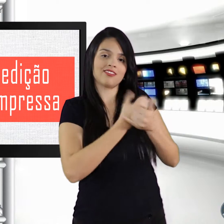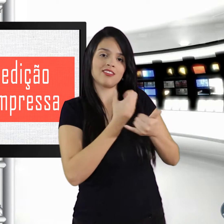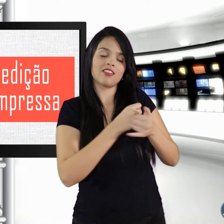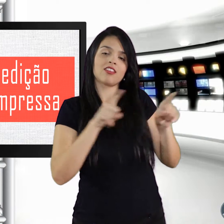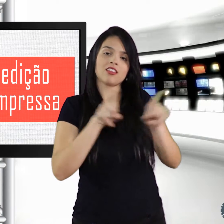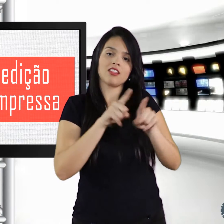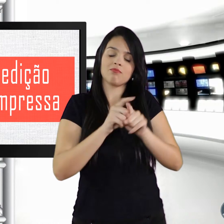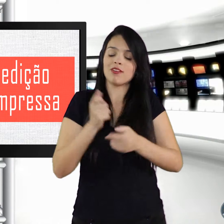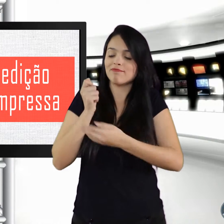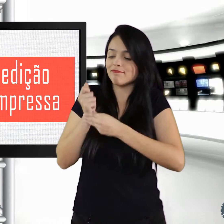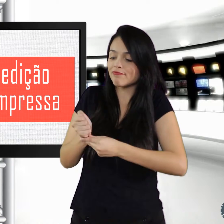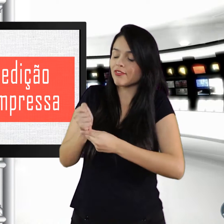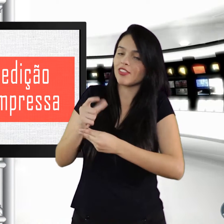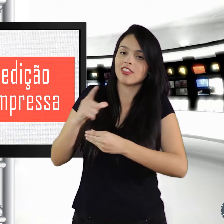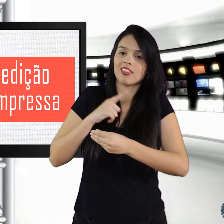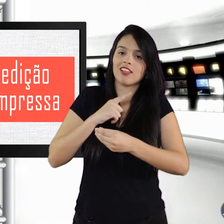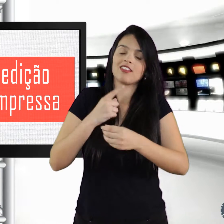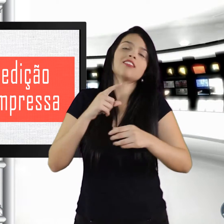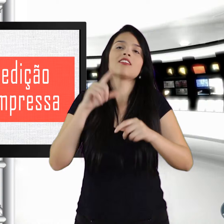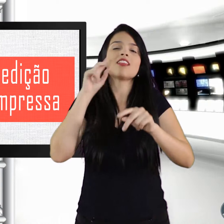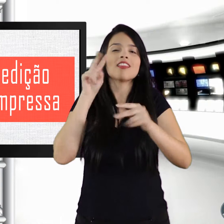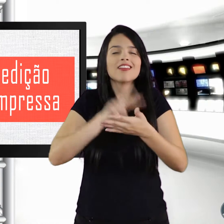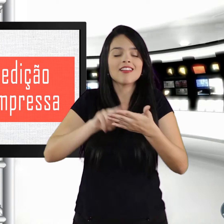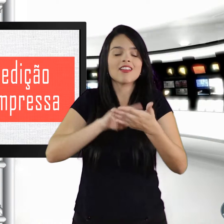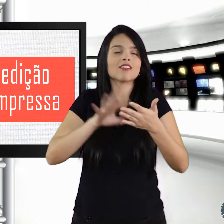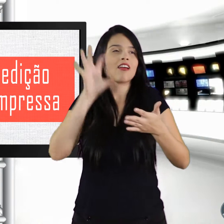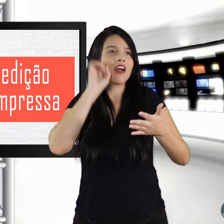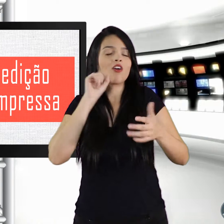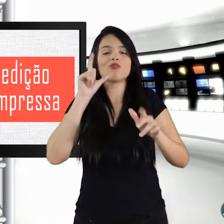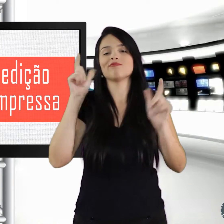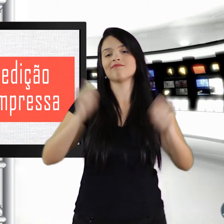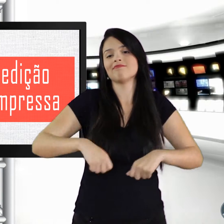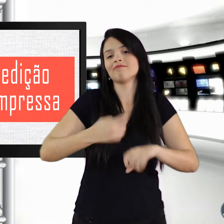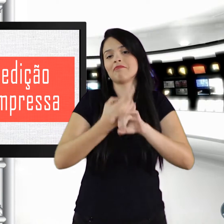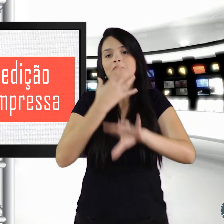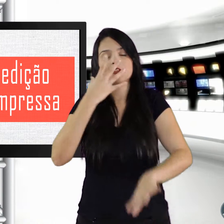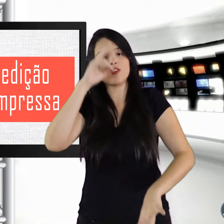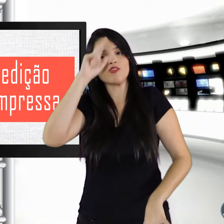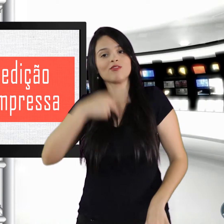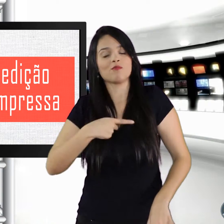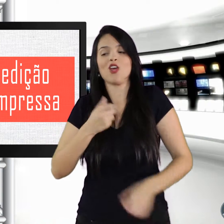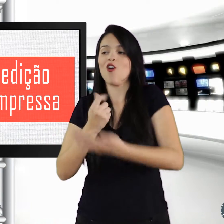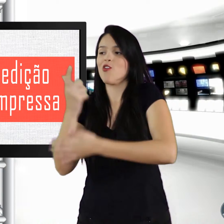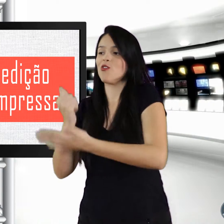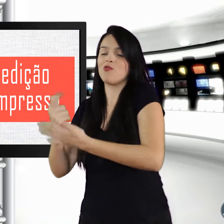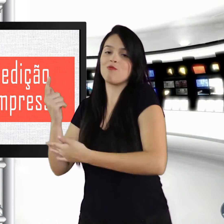de barras 2D e um aplicativo de leitor de tela, ganha autonomia no momento de escolher suas roupas. Numa